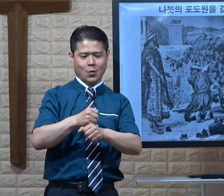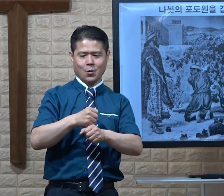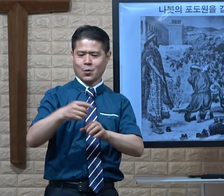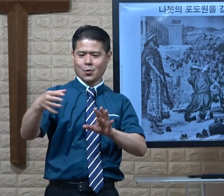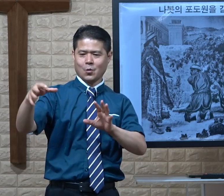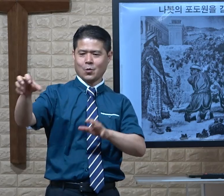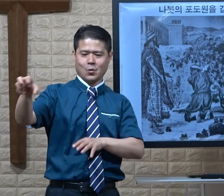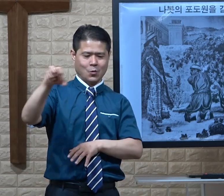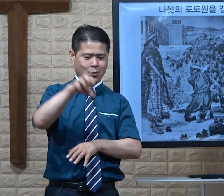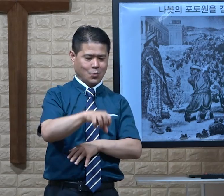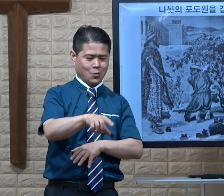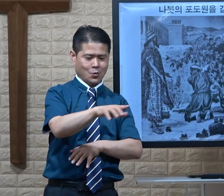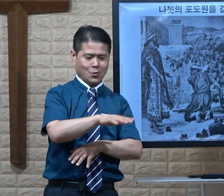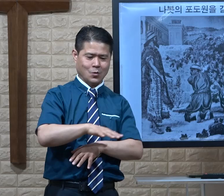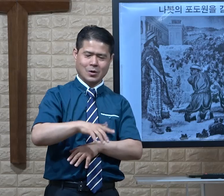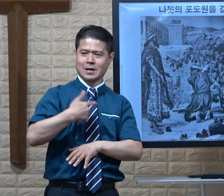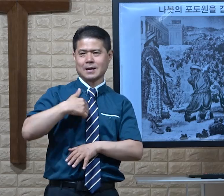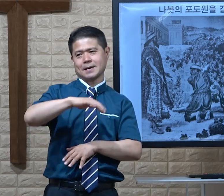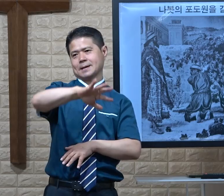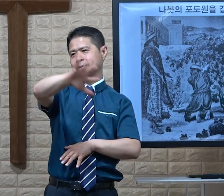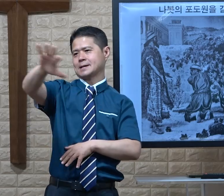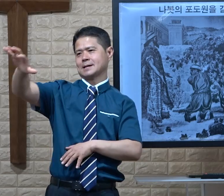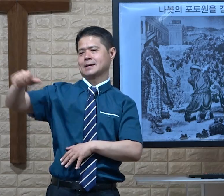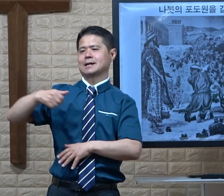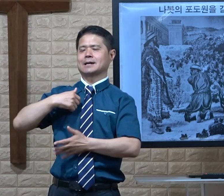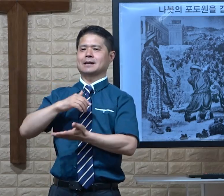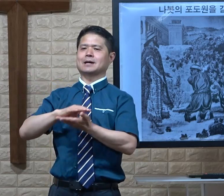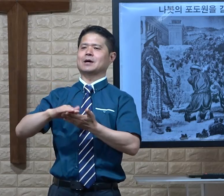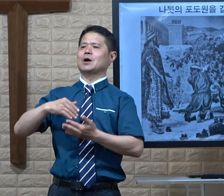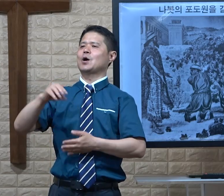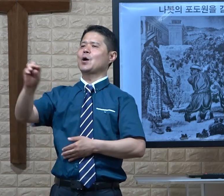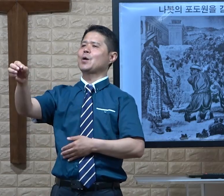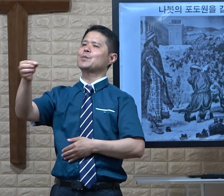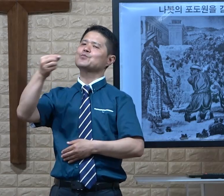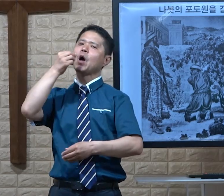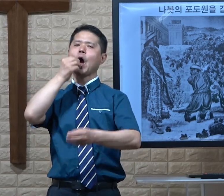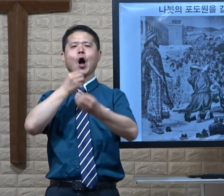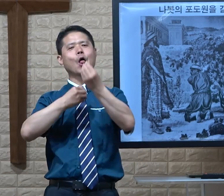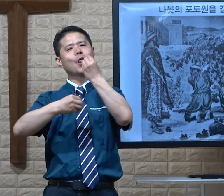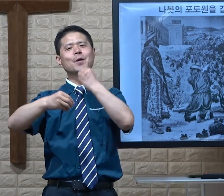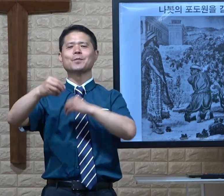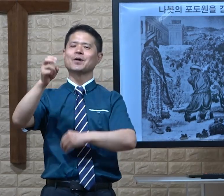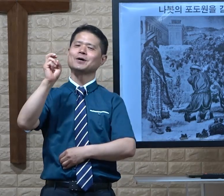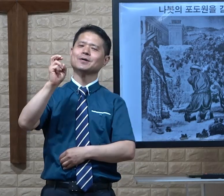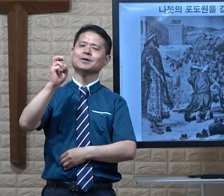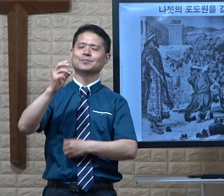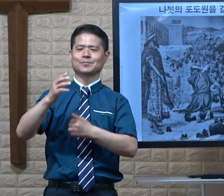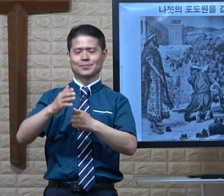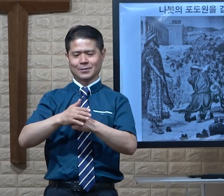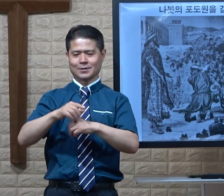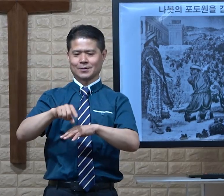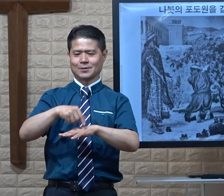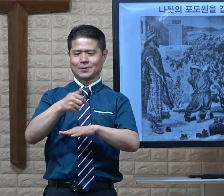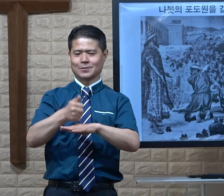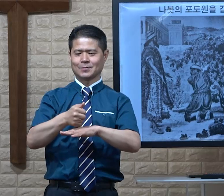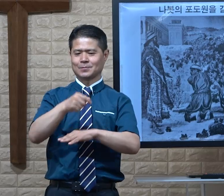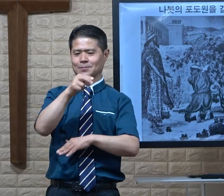그래서 자기의 정원사들에게 내가 여기를 가지고 싶다, 내가 이 포도를 먹을 수 있지